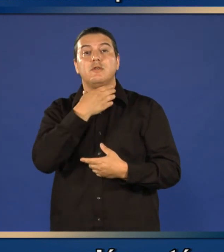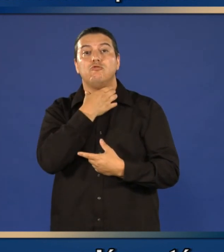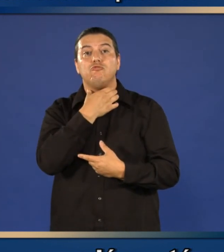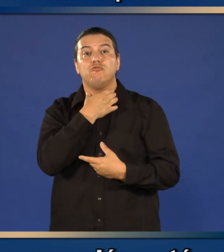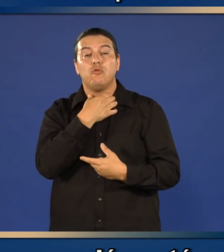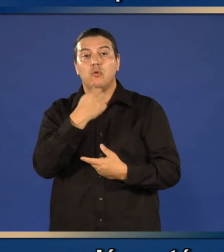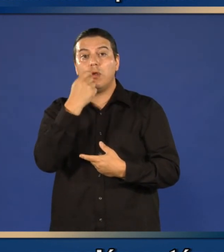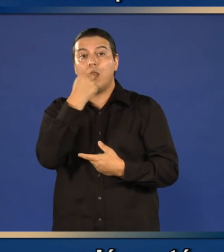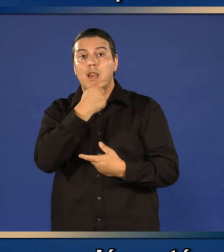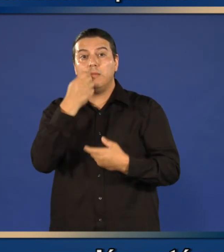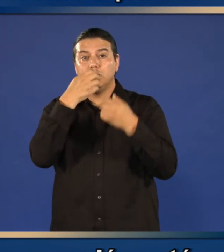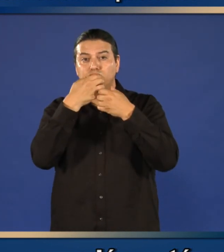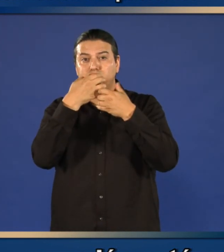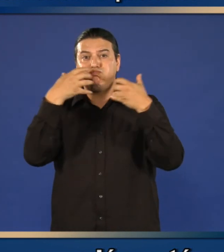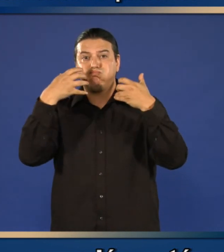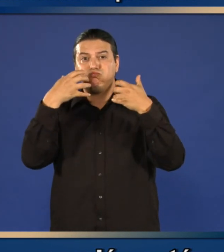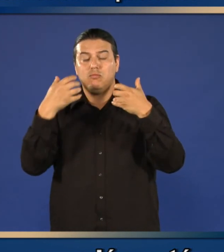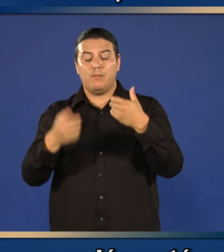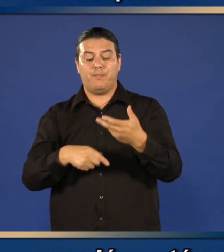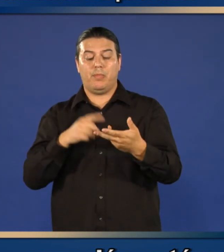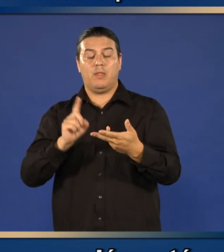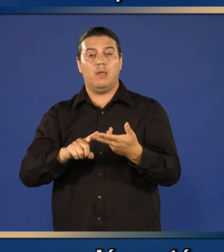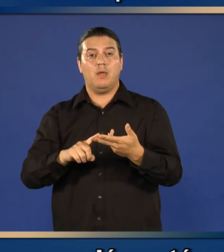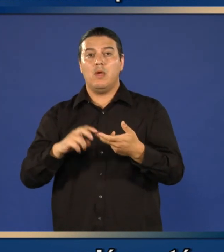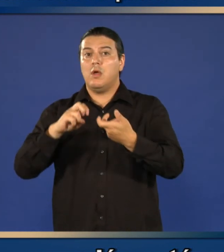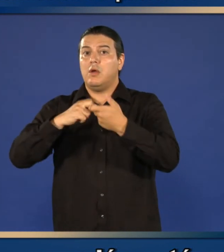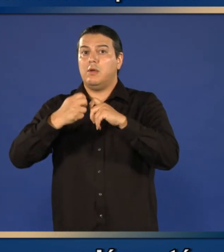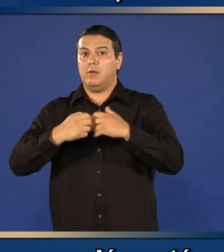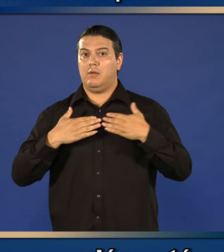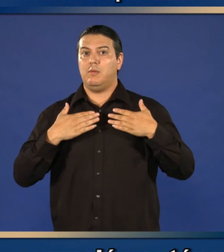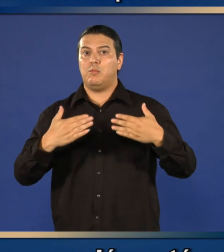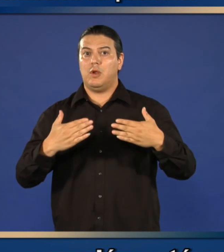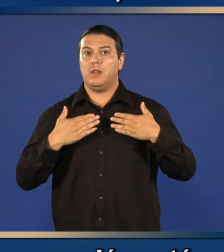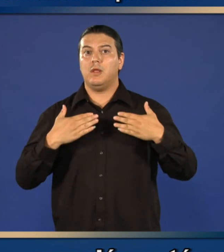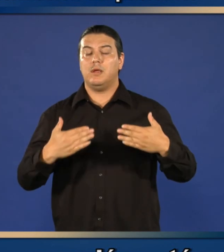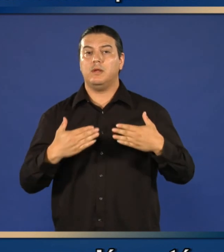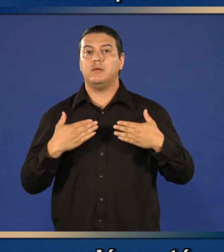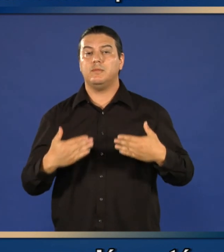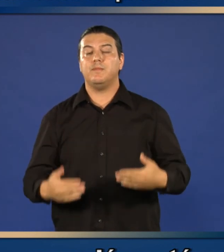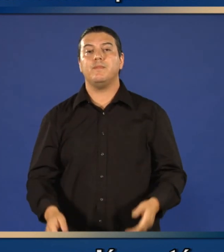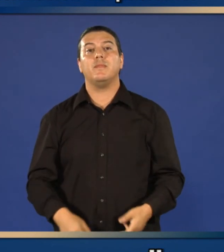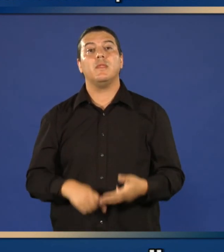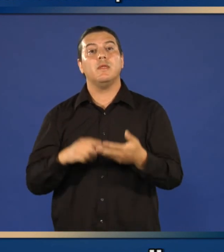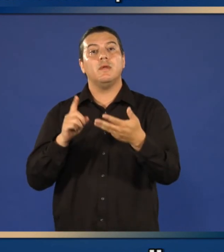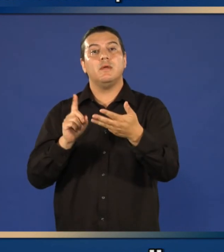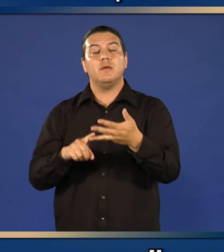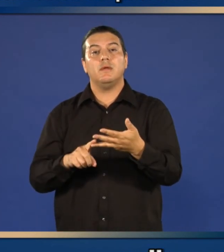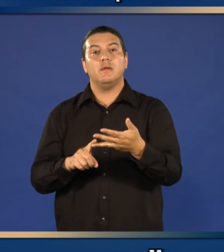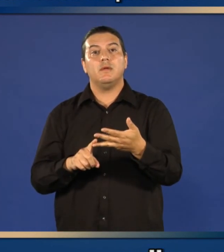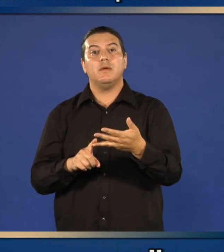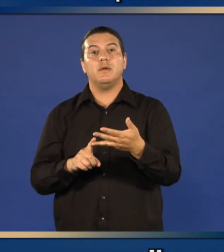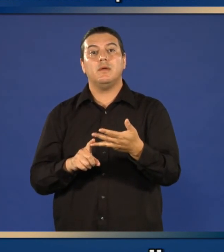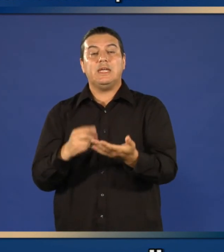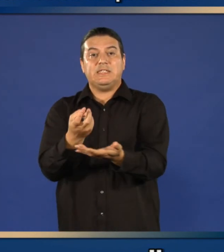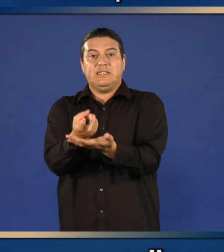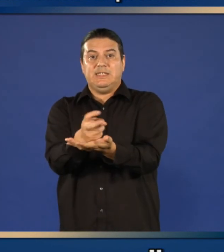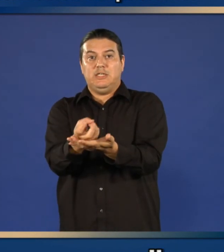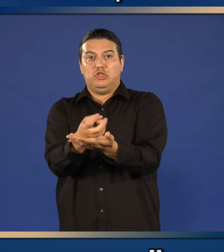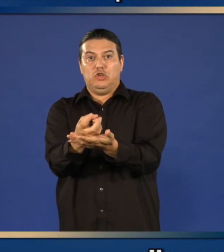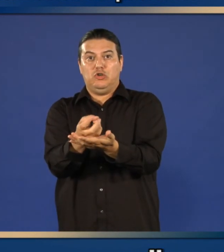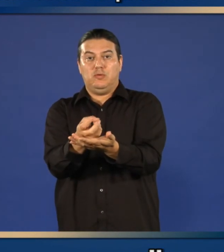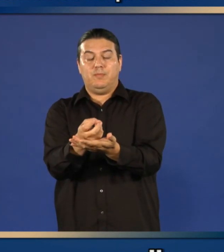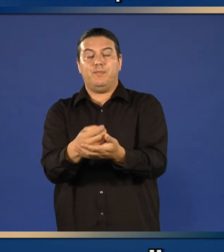la garganta o labios dificultad para respirar o problemas o diarrea severa